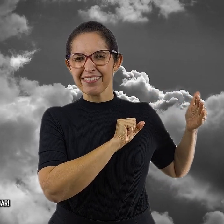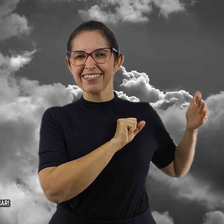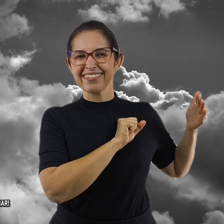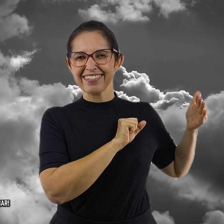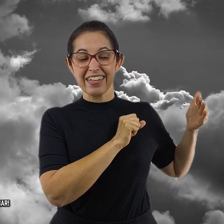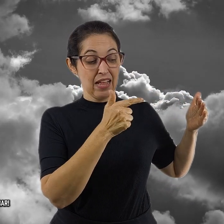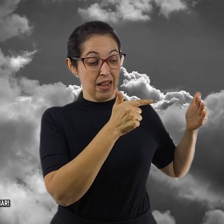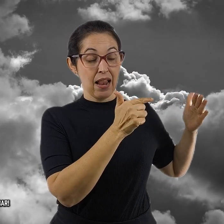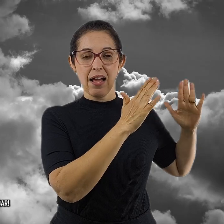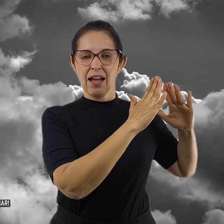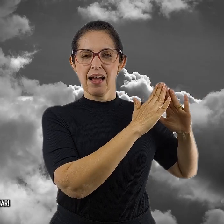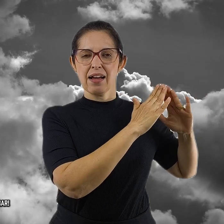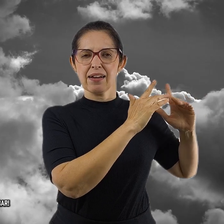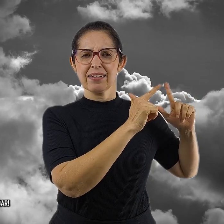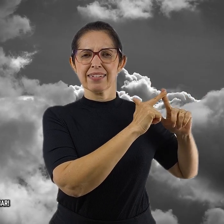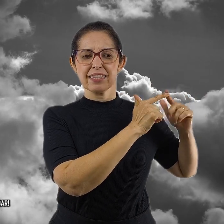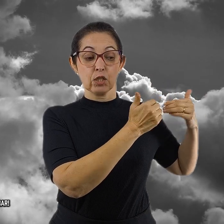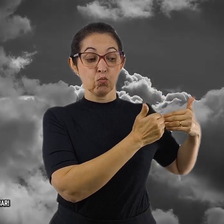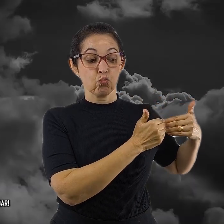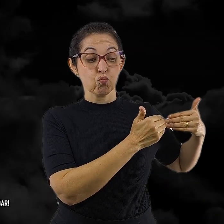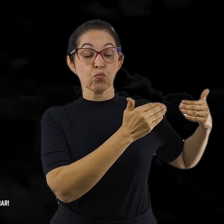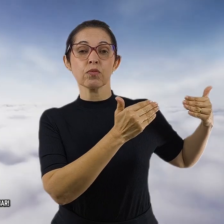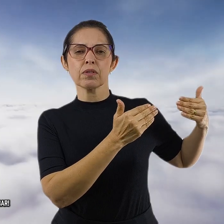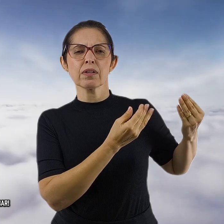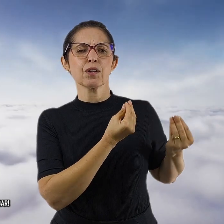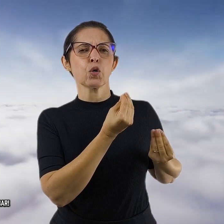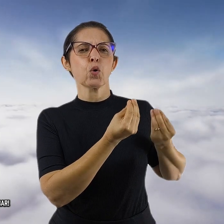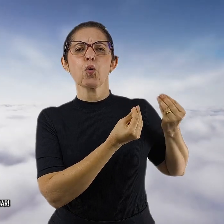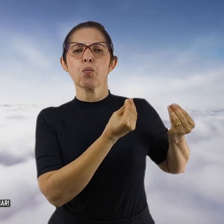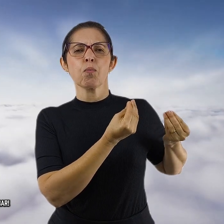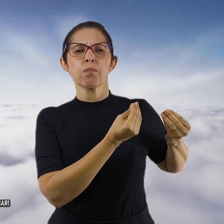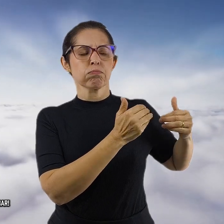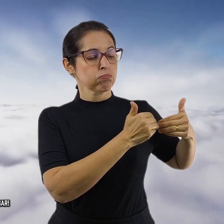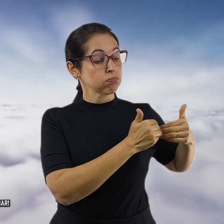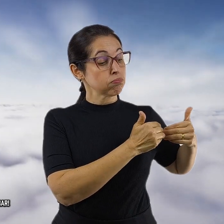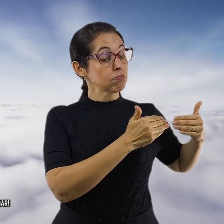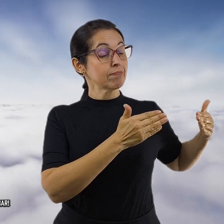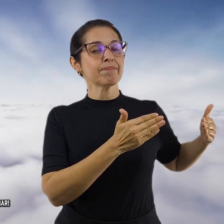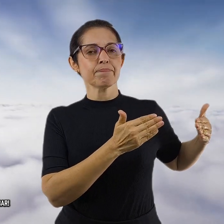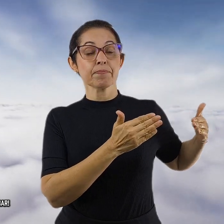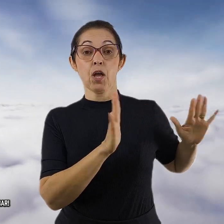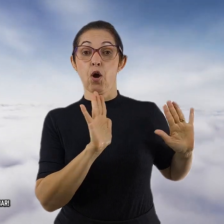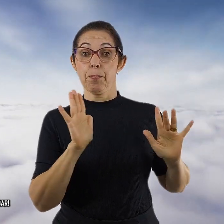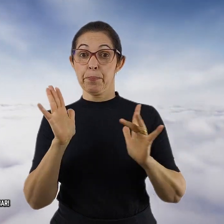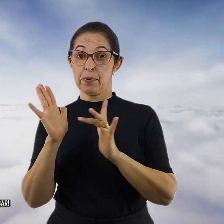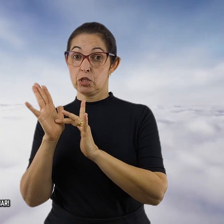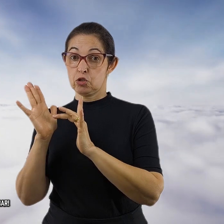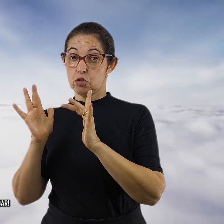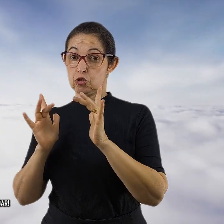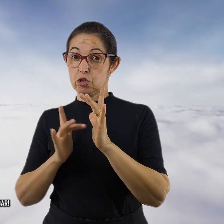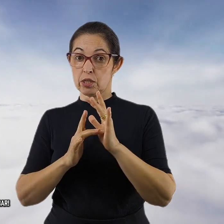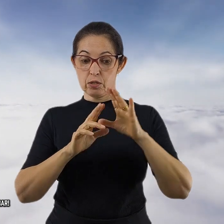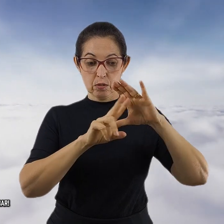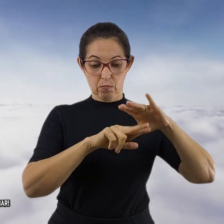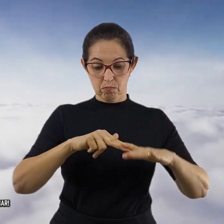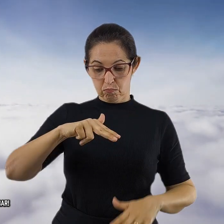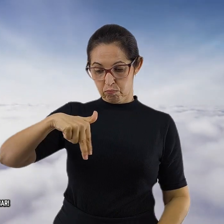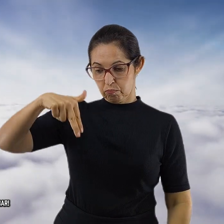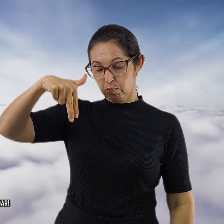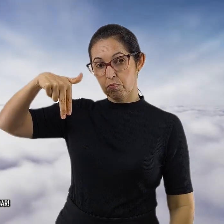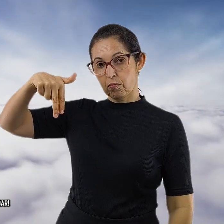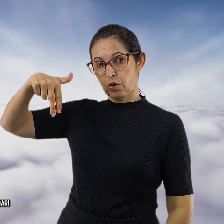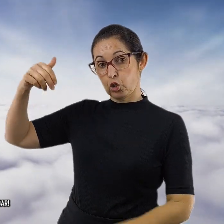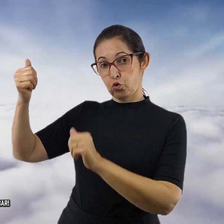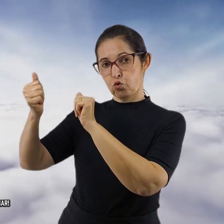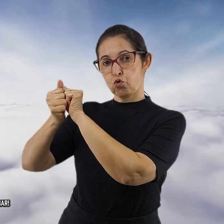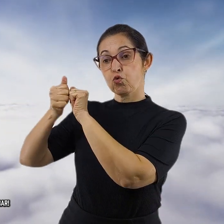isso. A igreja primitiva, ela começa ali, como é que é o início dela? Ó, Jesus ressuscitou, subiu para